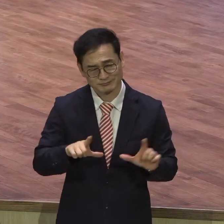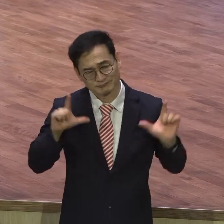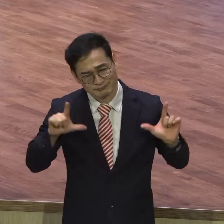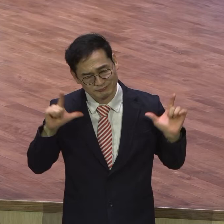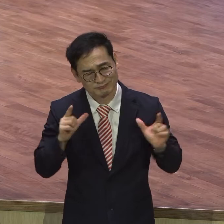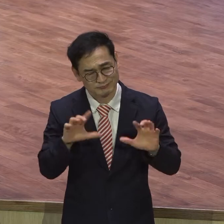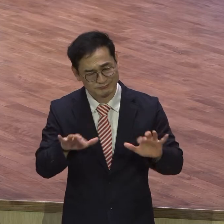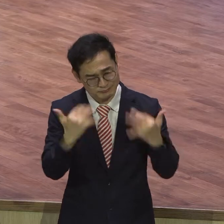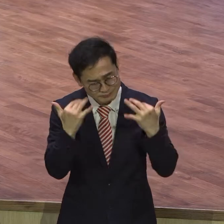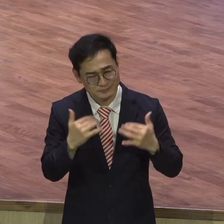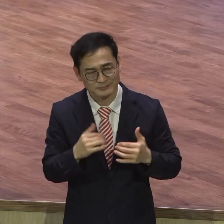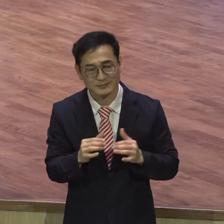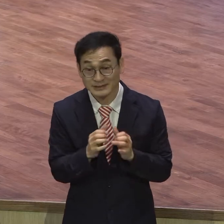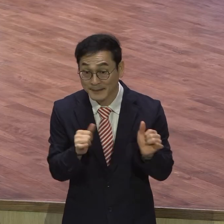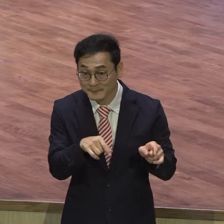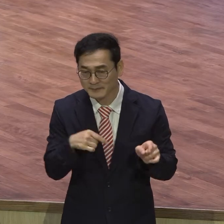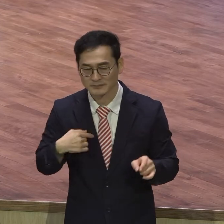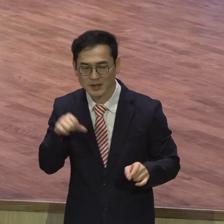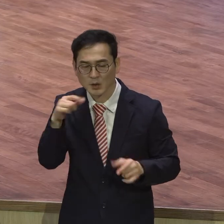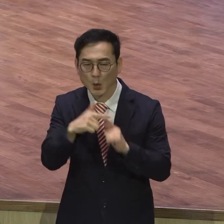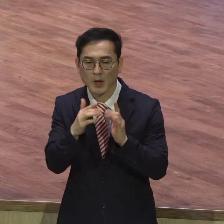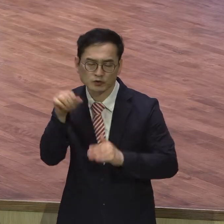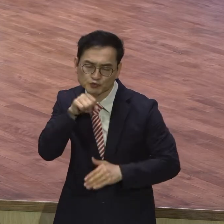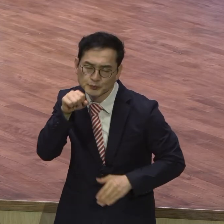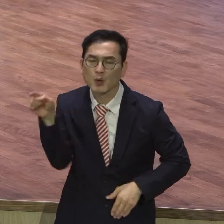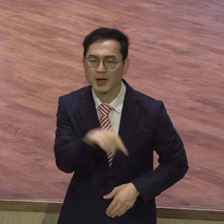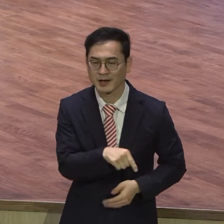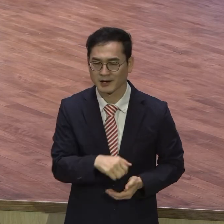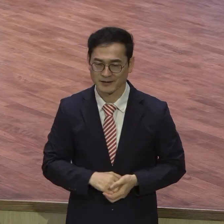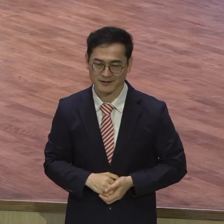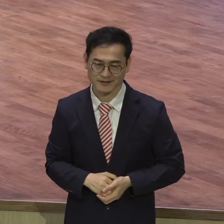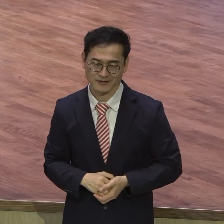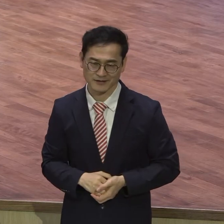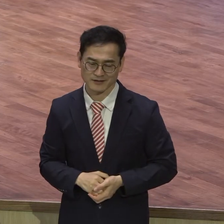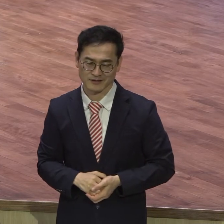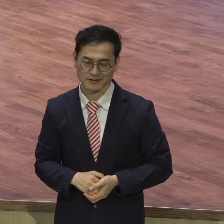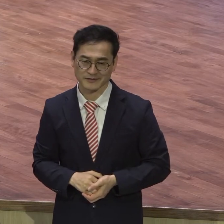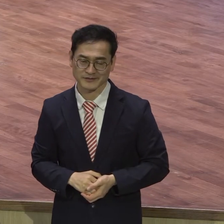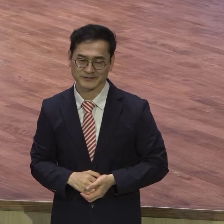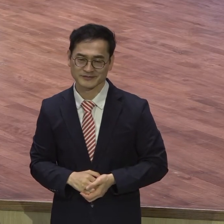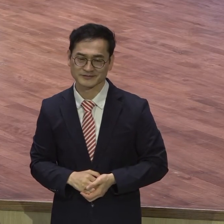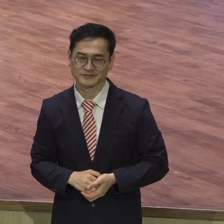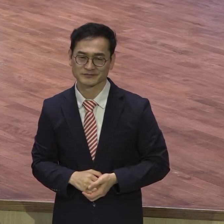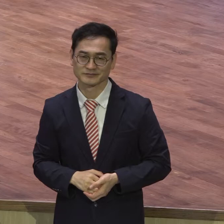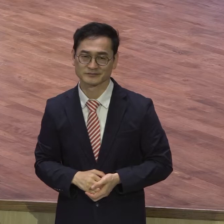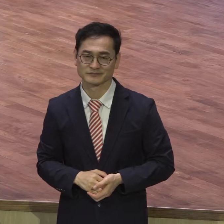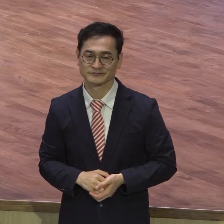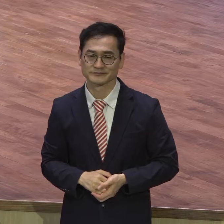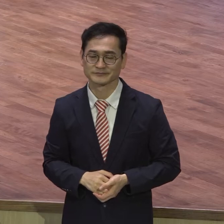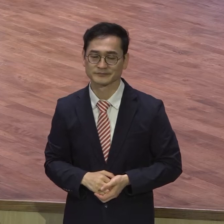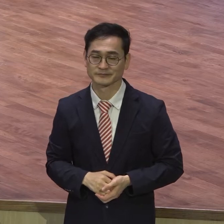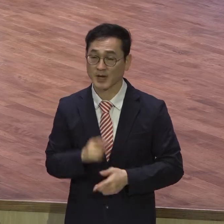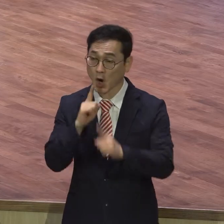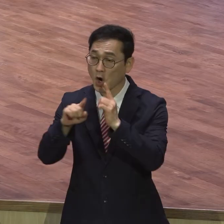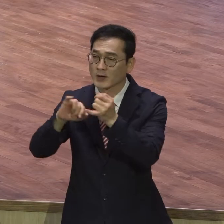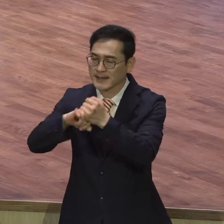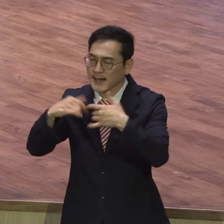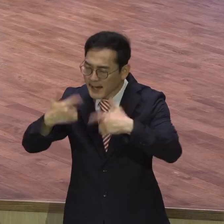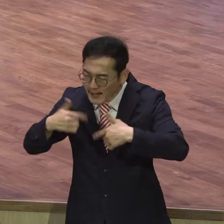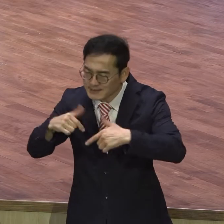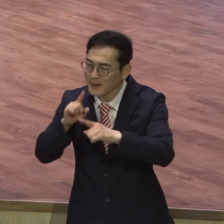확인되니까 그 취미생활하는 사람 많아요 교회에 거의 그런 사람이 많습니다 자기도 모르게 내버려 언약을